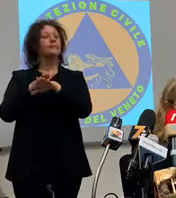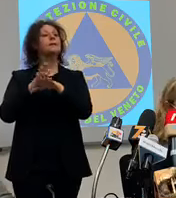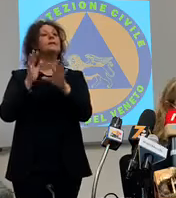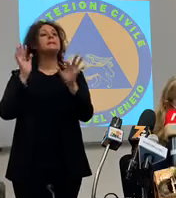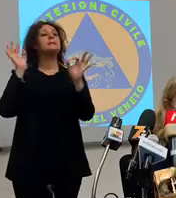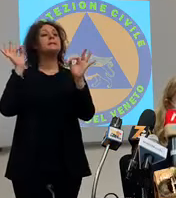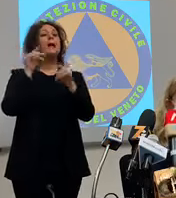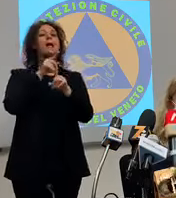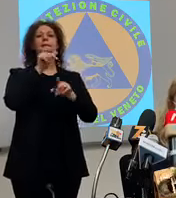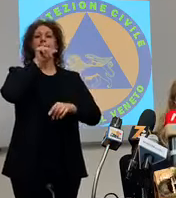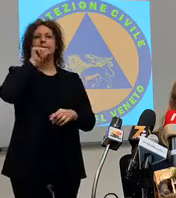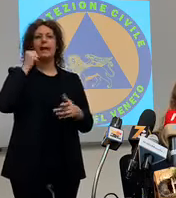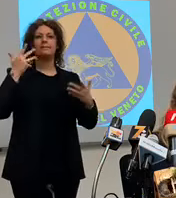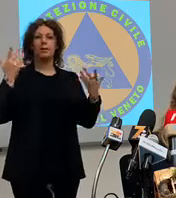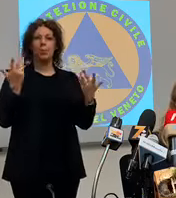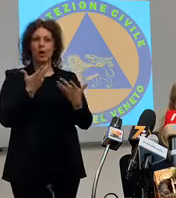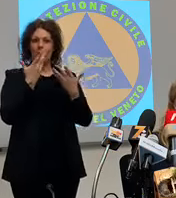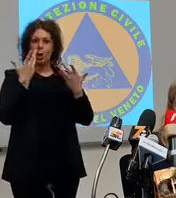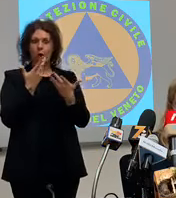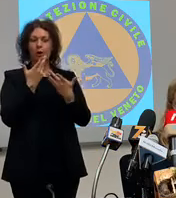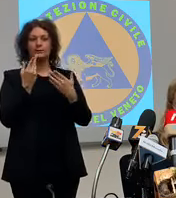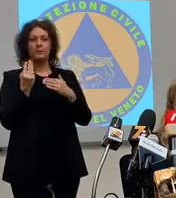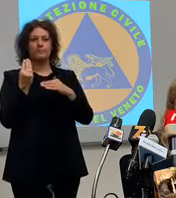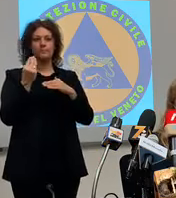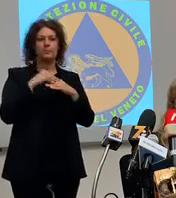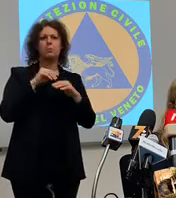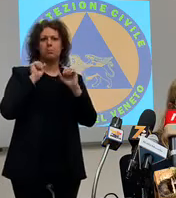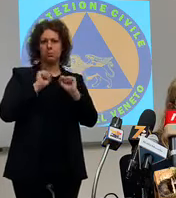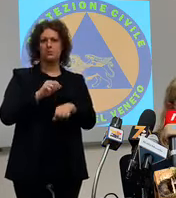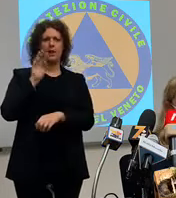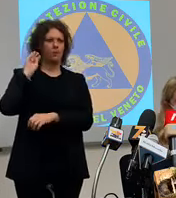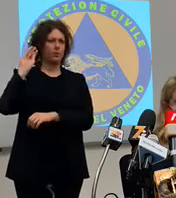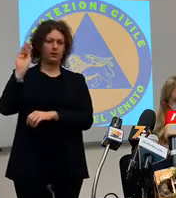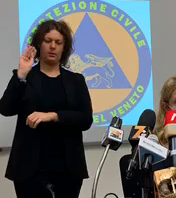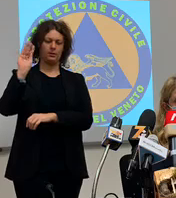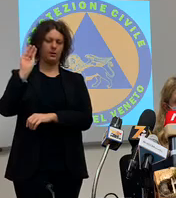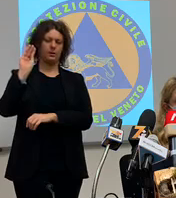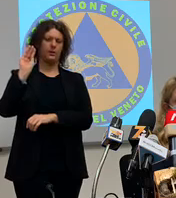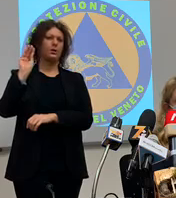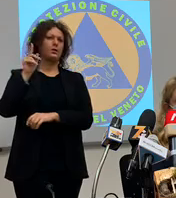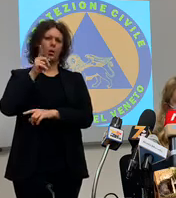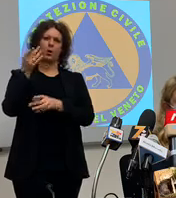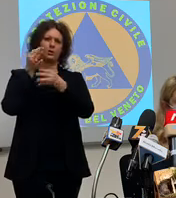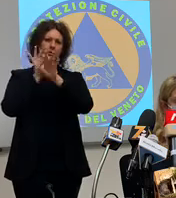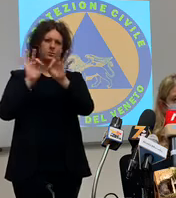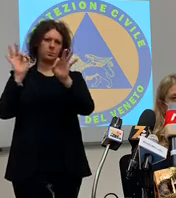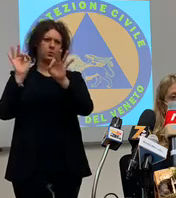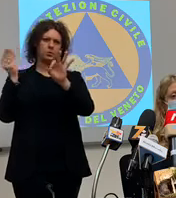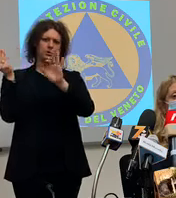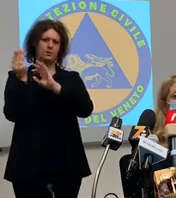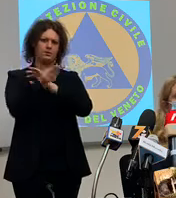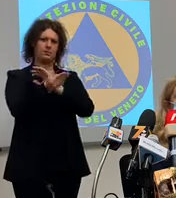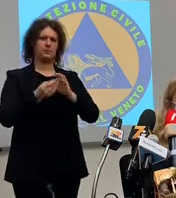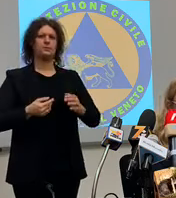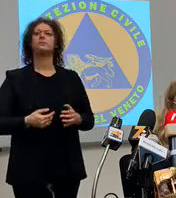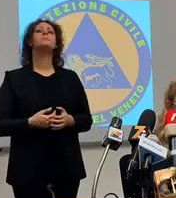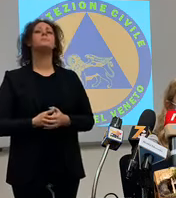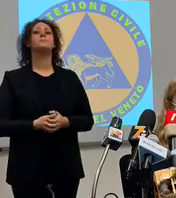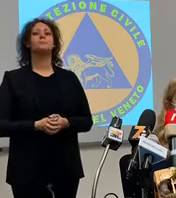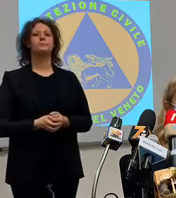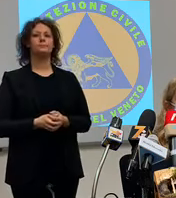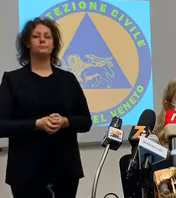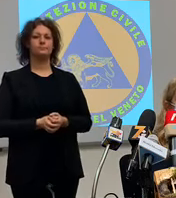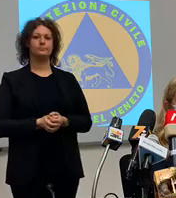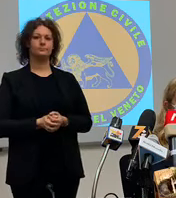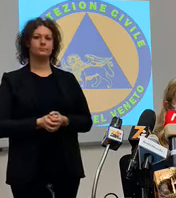specifiche che possono essere utili per la comunicazione in termini di percentuali le possiamo chiedere e loro ce li elaborano perché vivendo al mio fianco Mario dottoressa